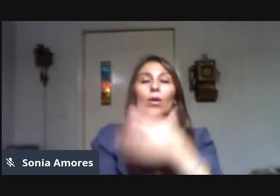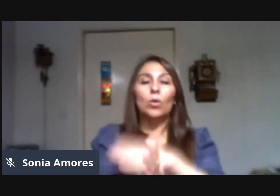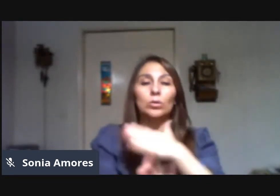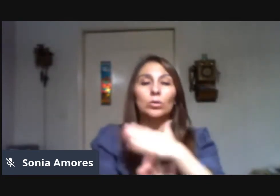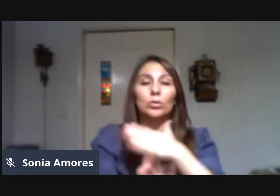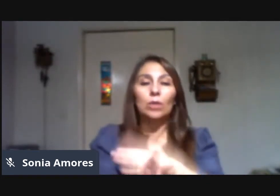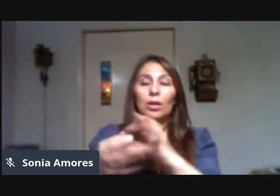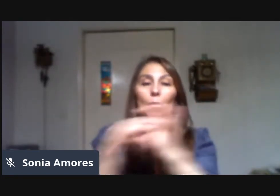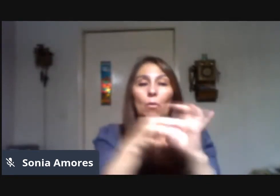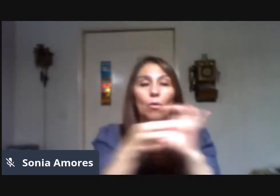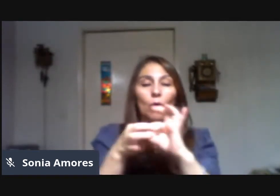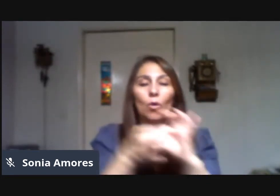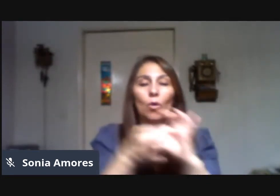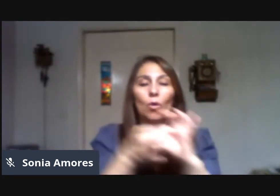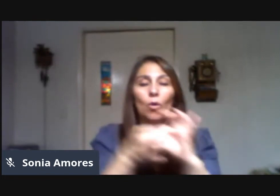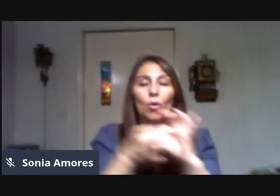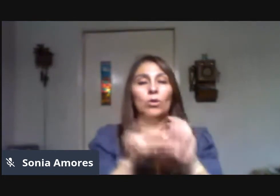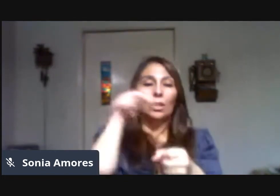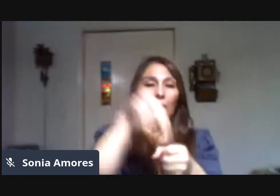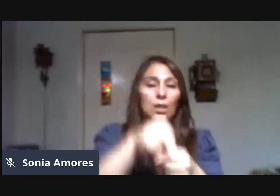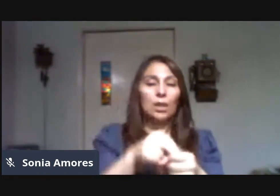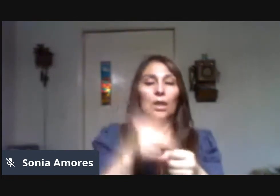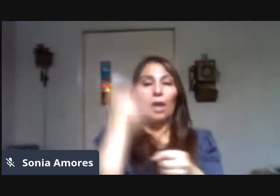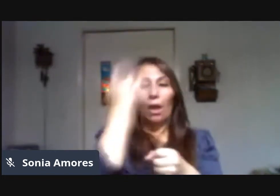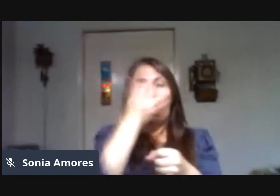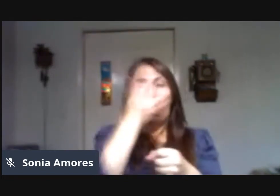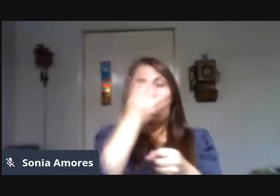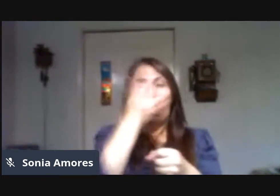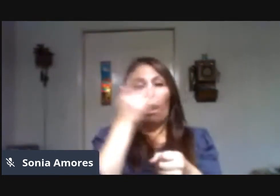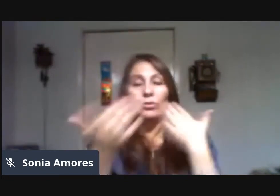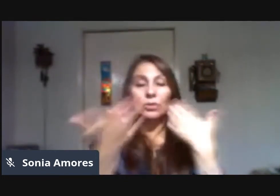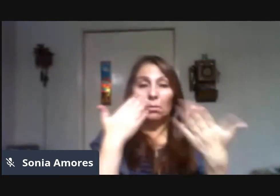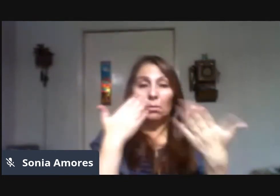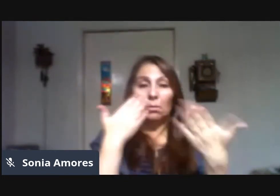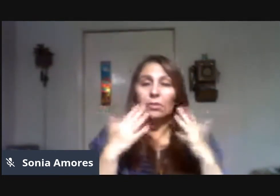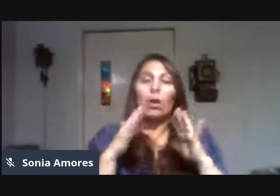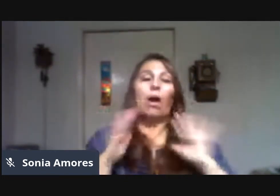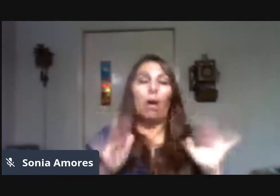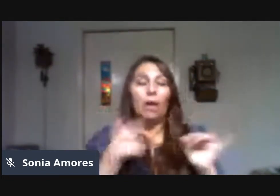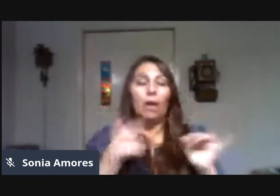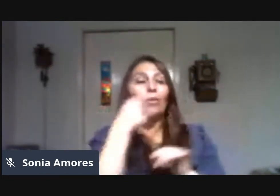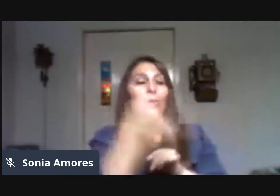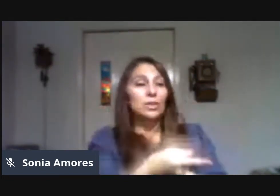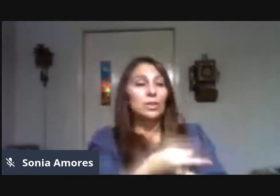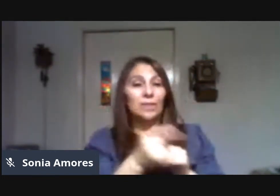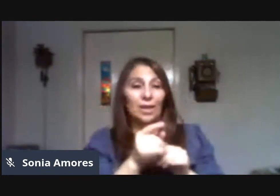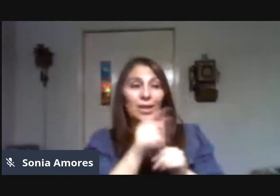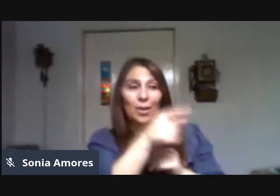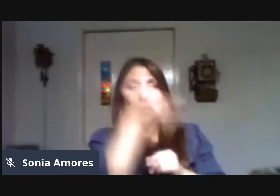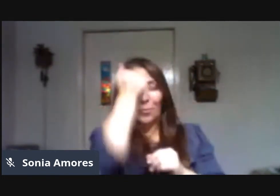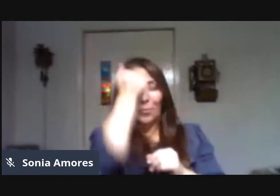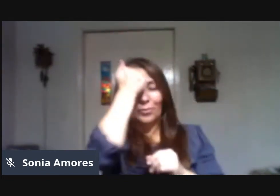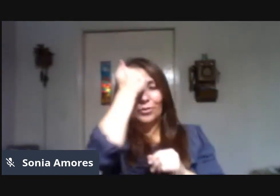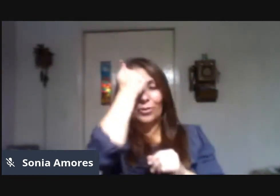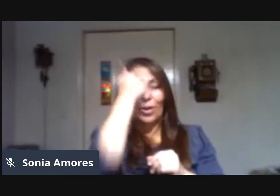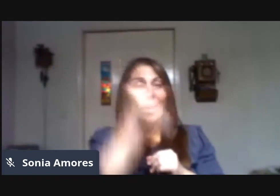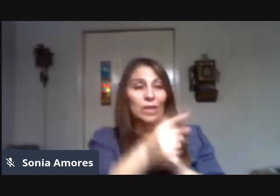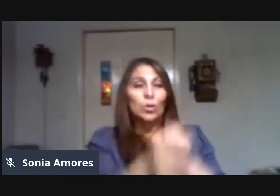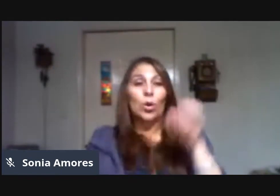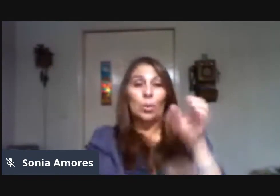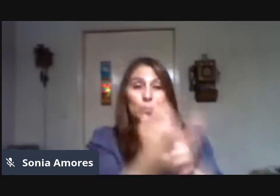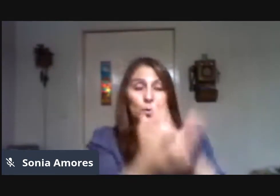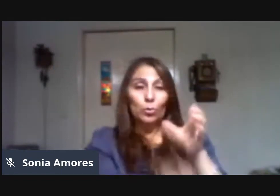del indígena, de los afrodescendientes, que son, como dice Germán, lo productivo, lo que nos sustenta, es una